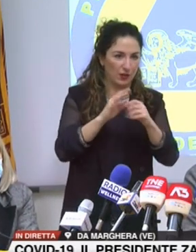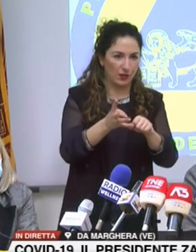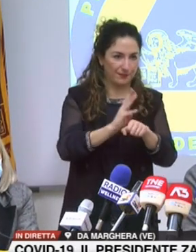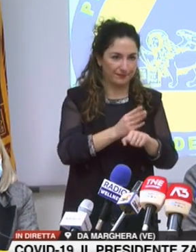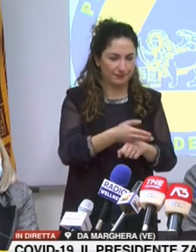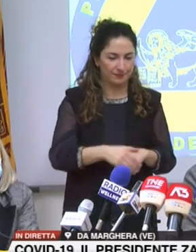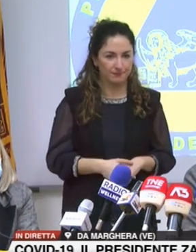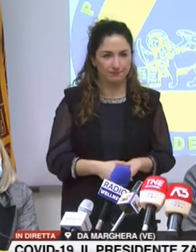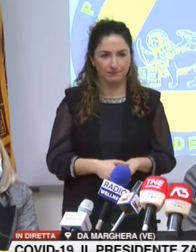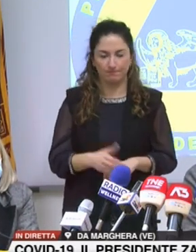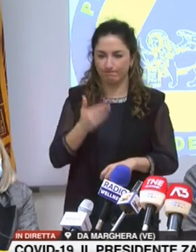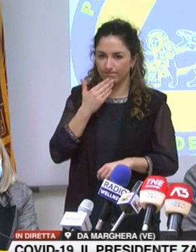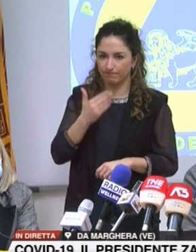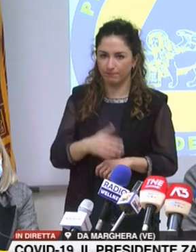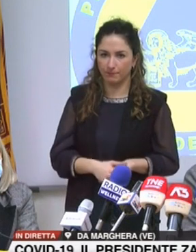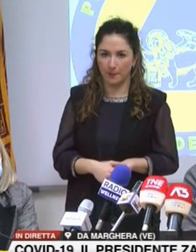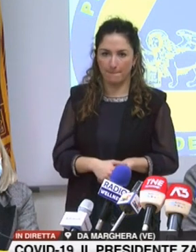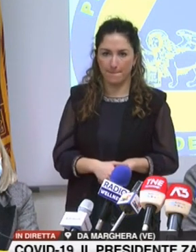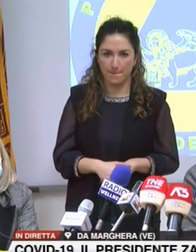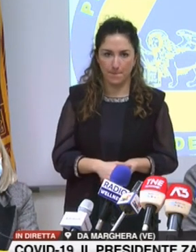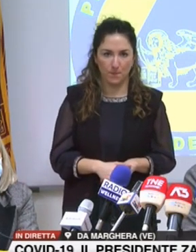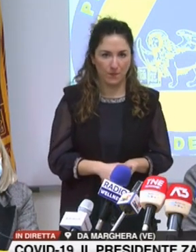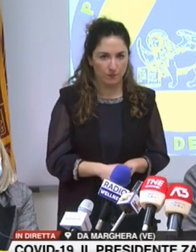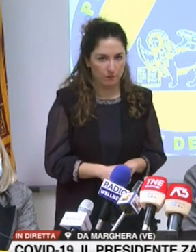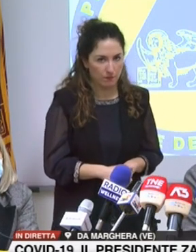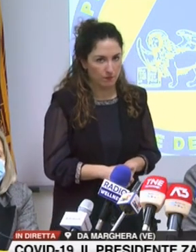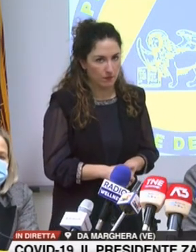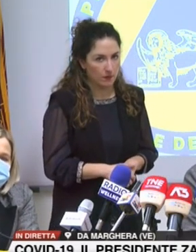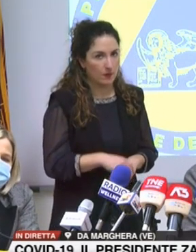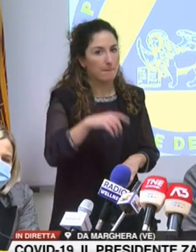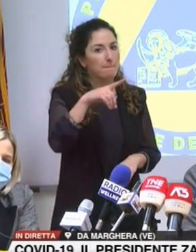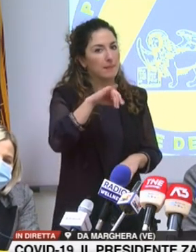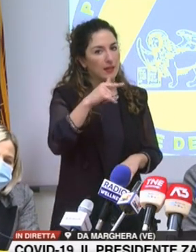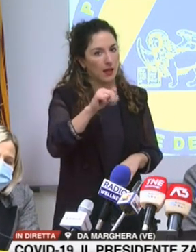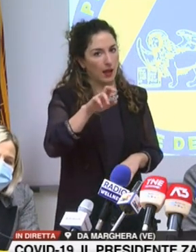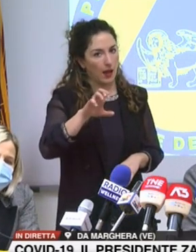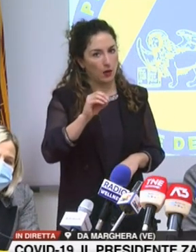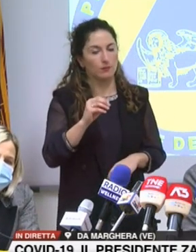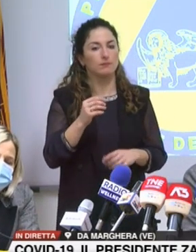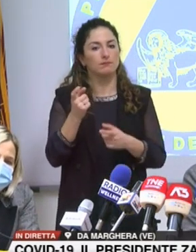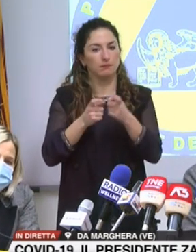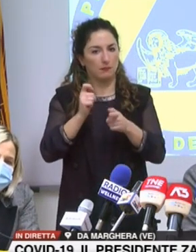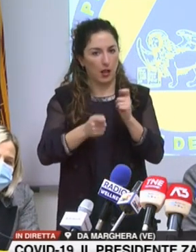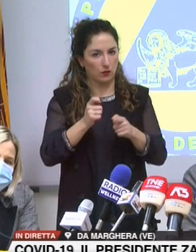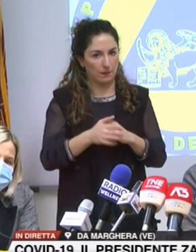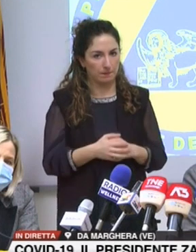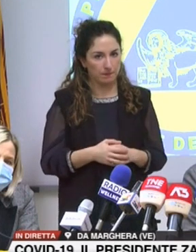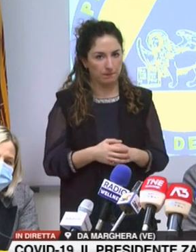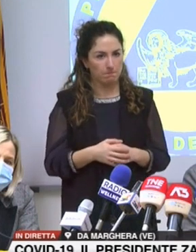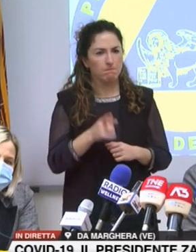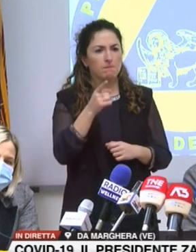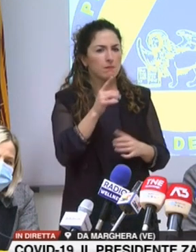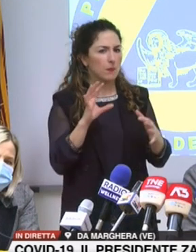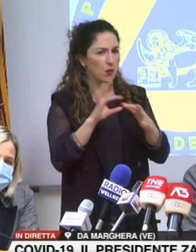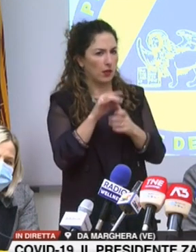Grazie. Prego. C'è un altro collega prenotato, prego. Stefano Pitarello, Telepadova, 7 Gold. Buongiorno. È proprio legato a